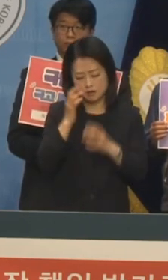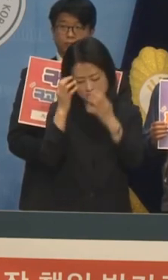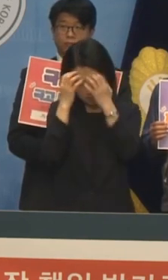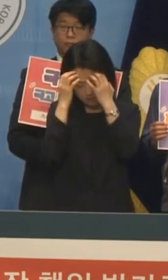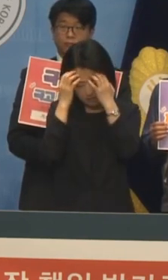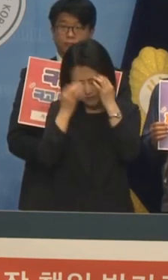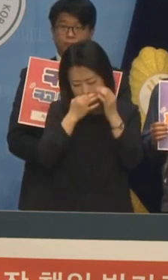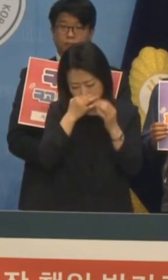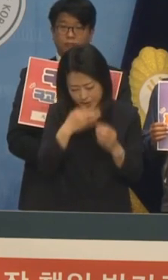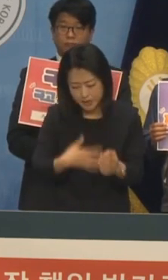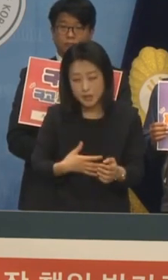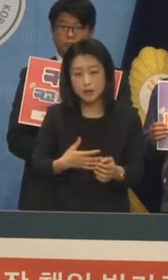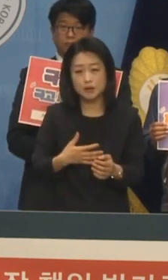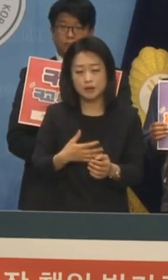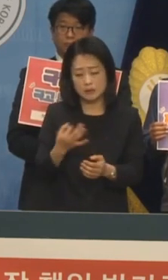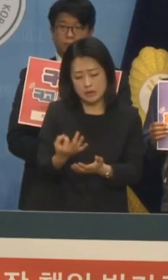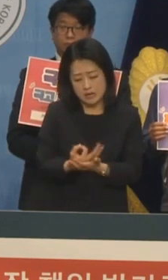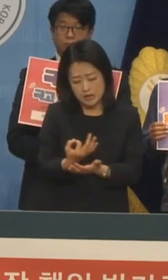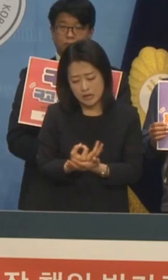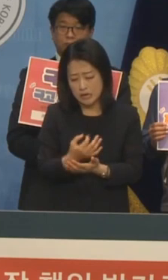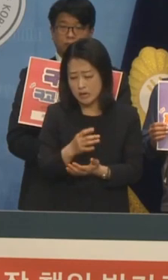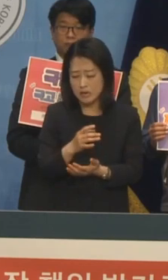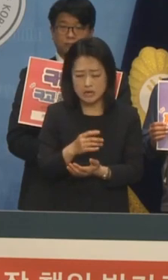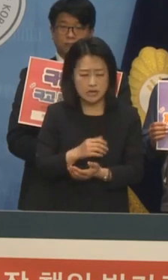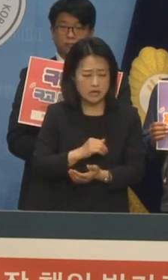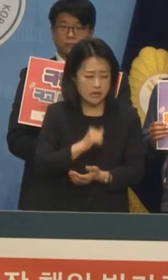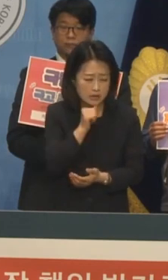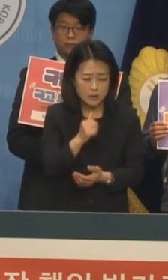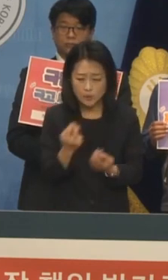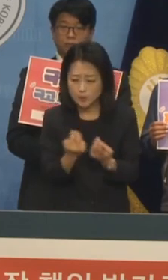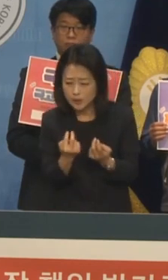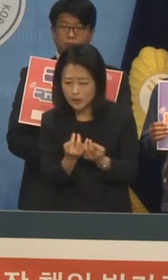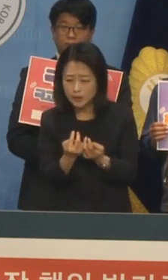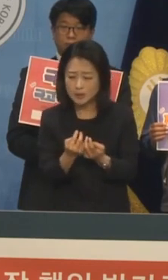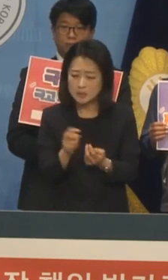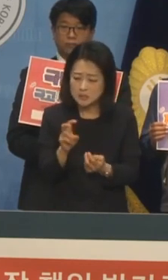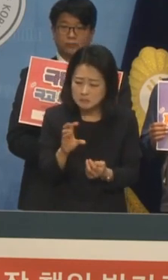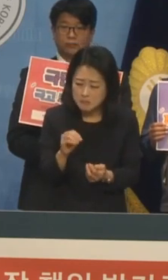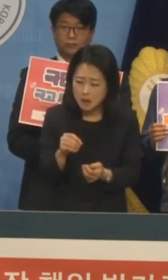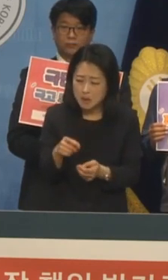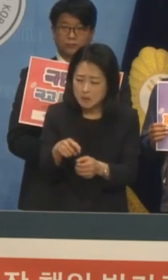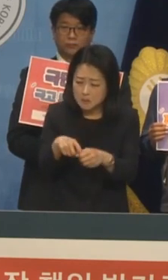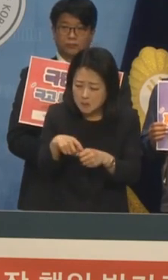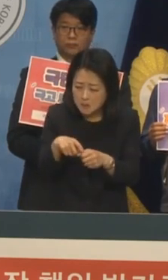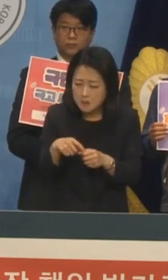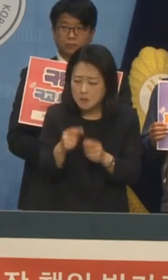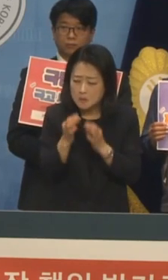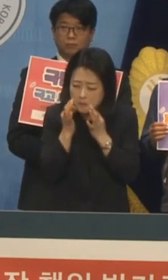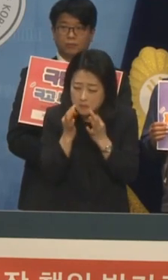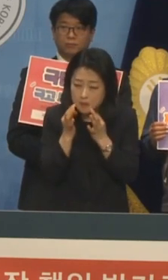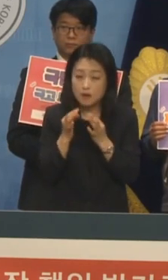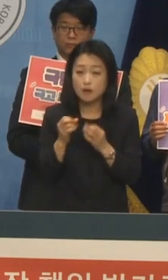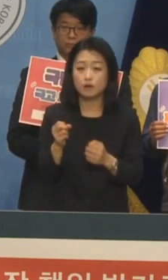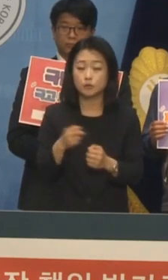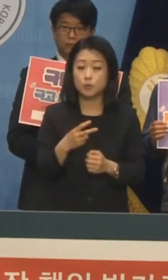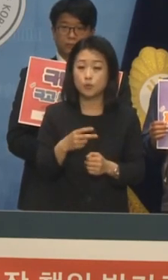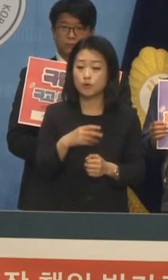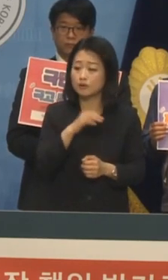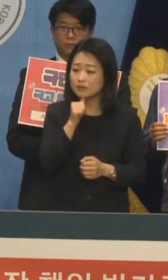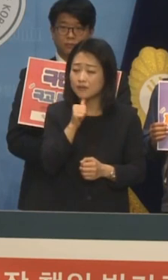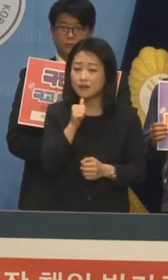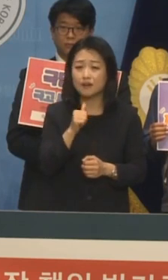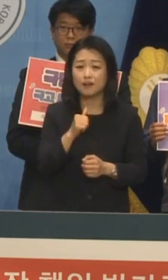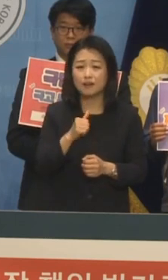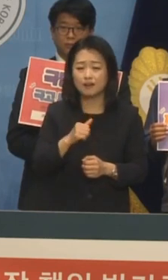위해서 용돈 수준의 수입을 위한 노동을 해야 하는 나라, 그래서 전기 노인의 고용률이 세계 최고 수준이고 노인